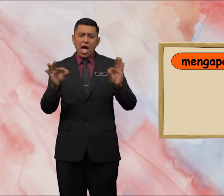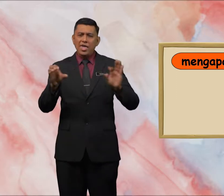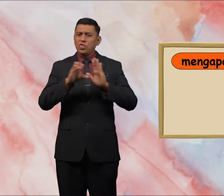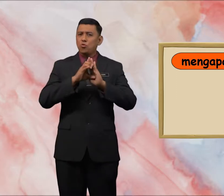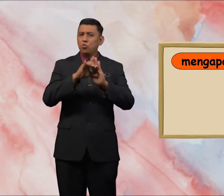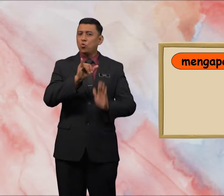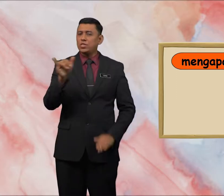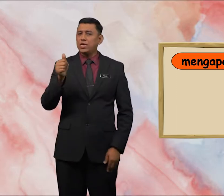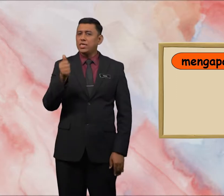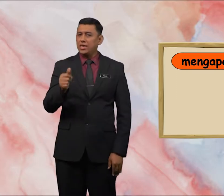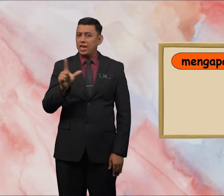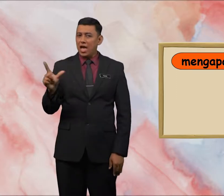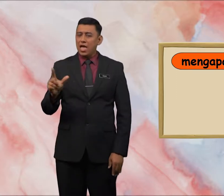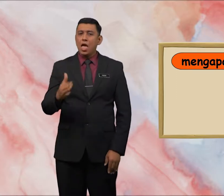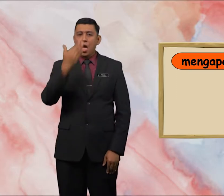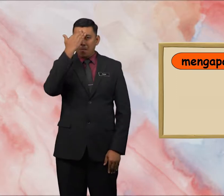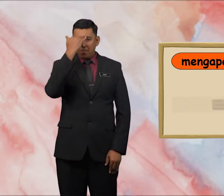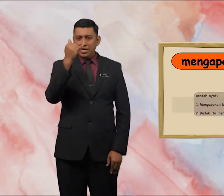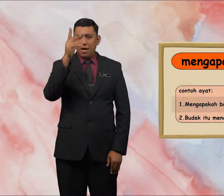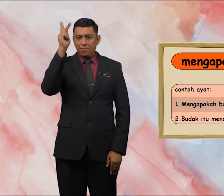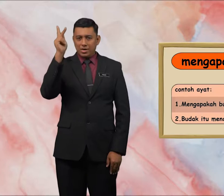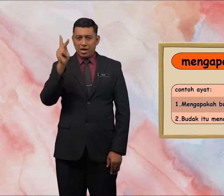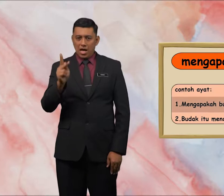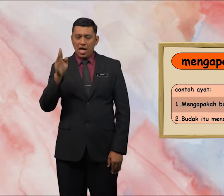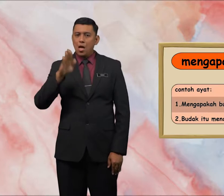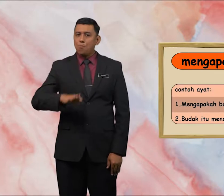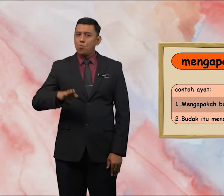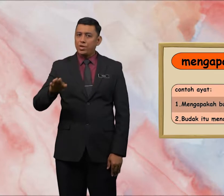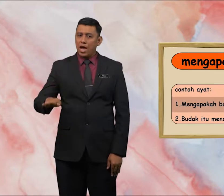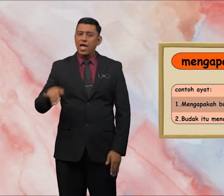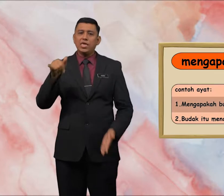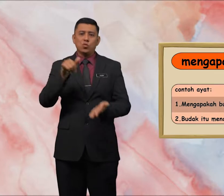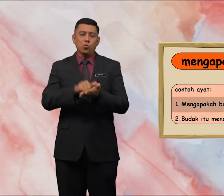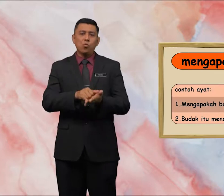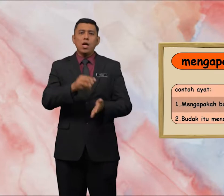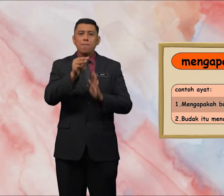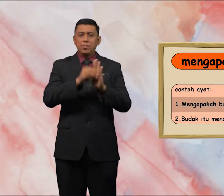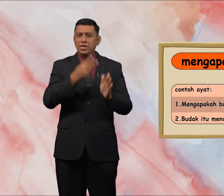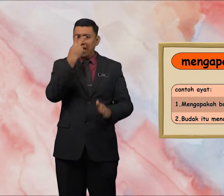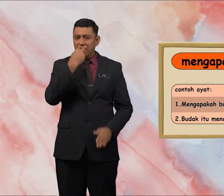Ayat contohnya ialah mengapakah budak itu menangis?